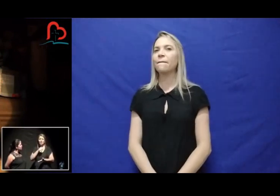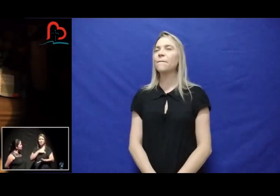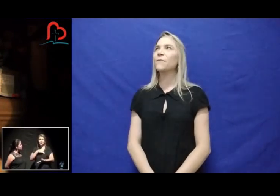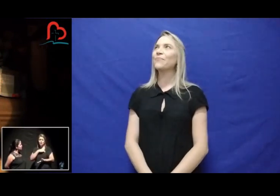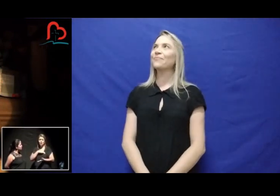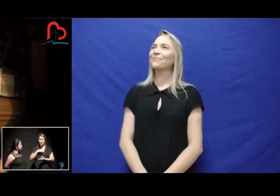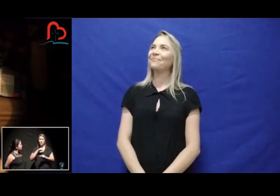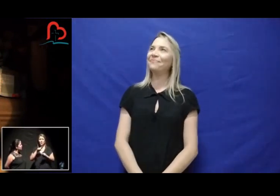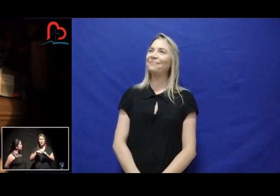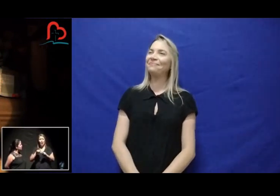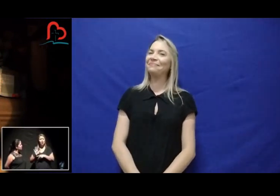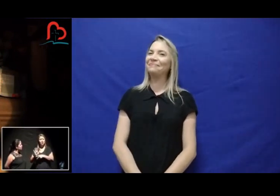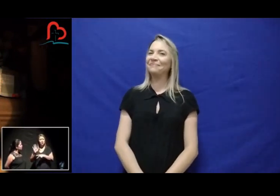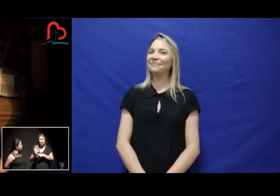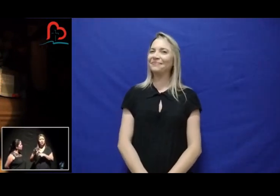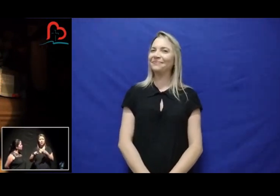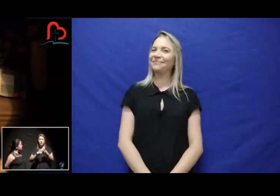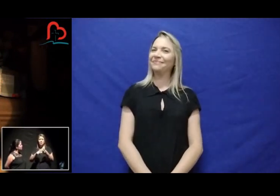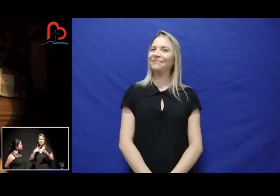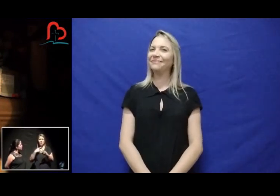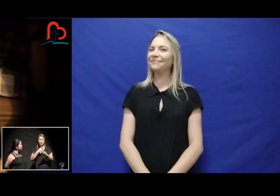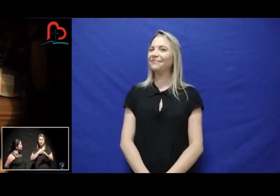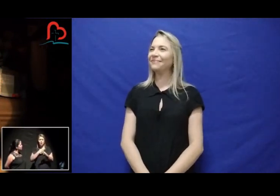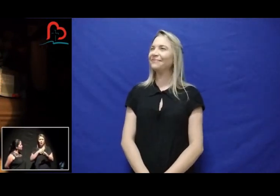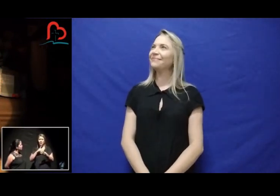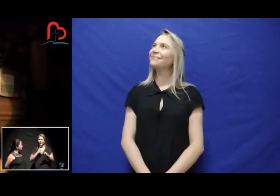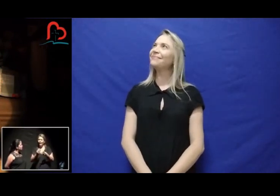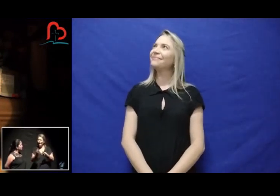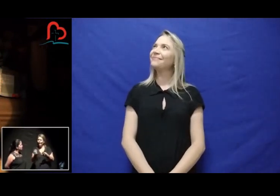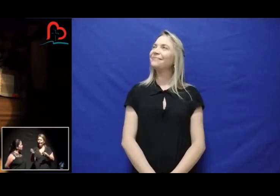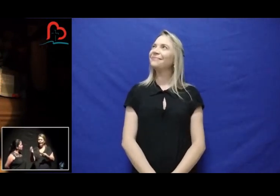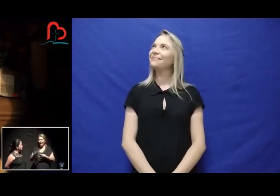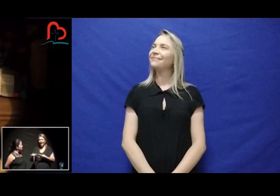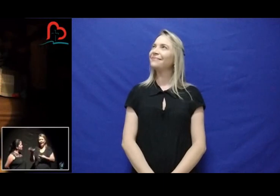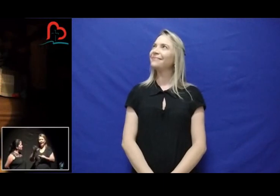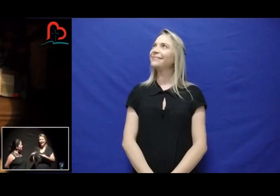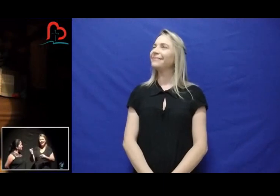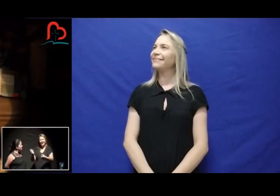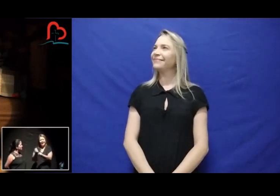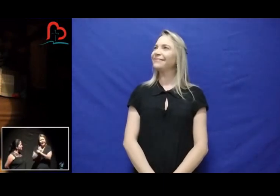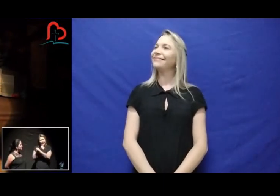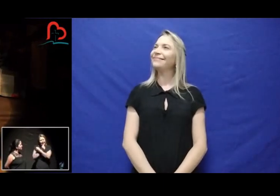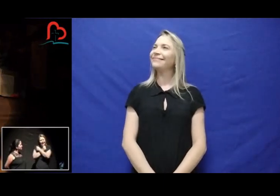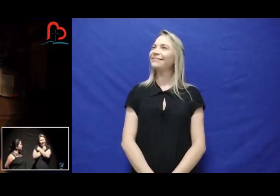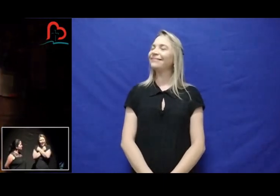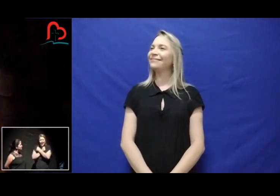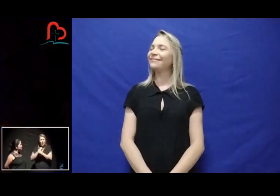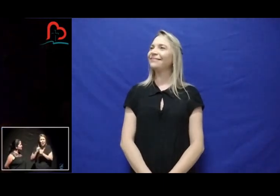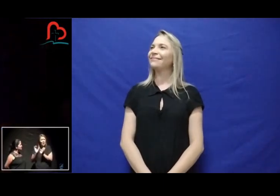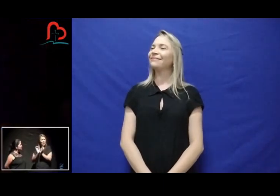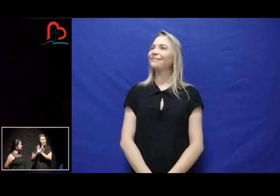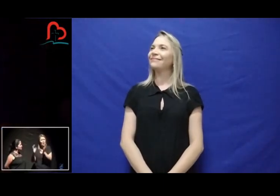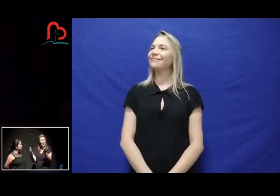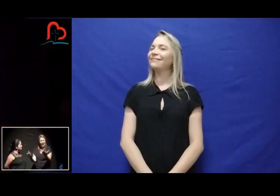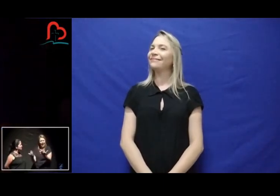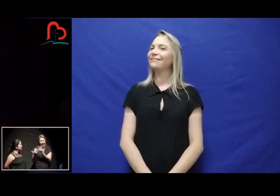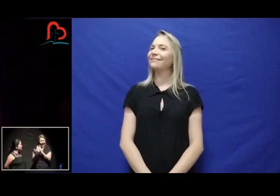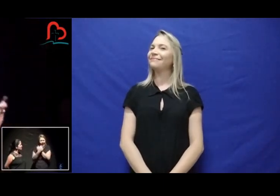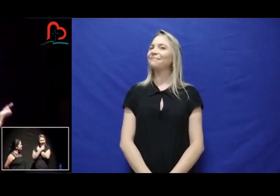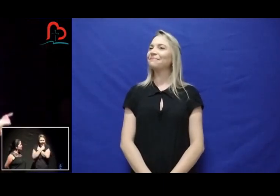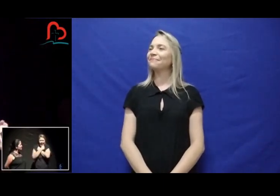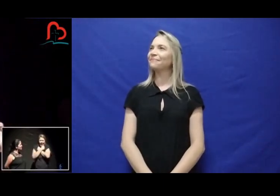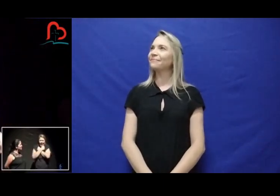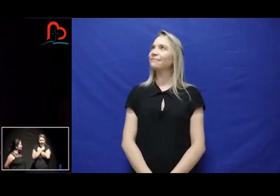pastor. E as crianças, que com alegria me receberam, dando aquele abraço grupal. Logo depois,